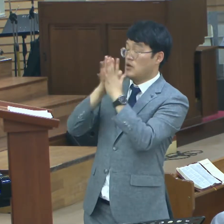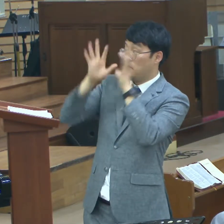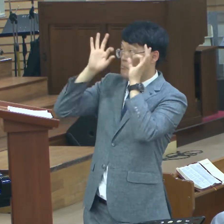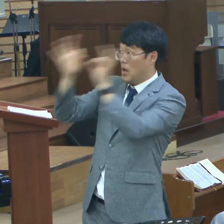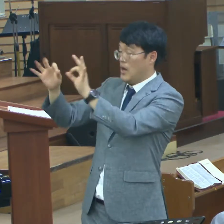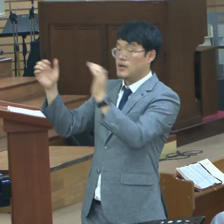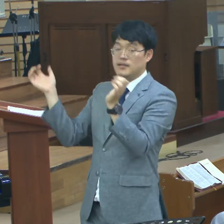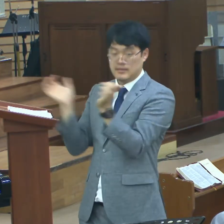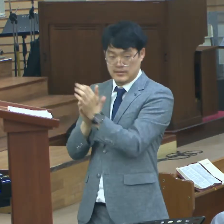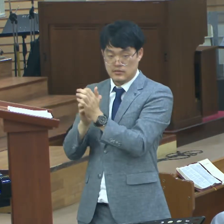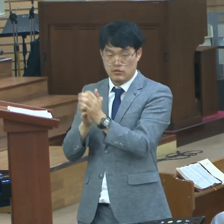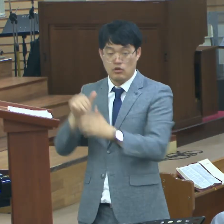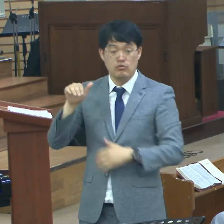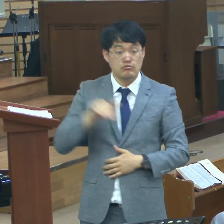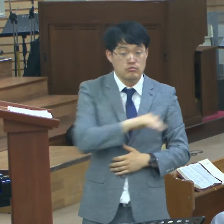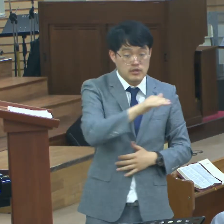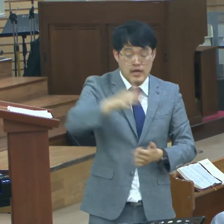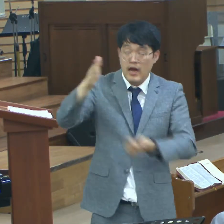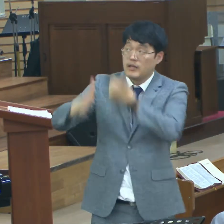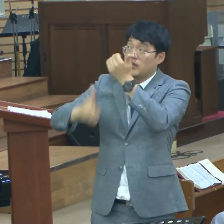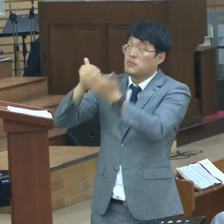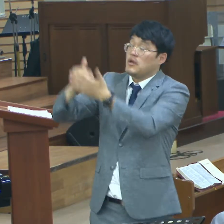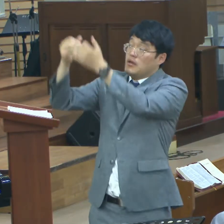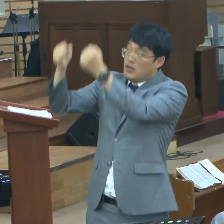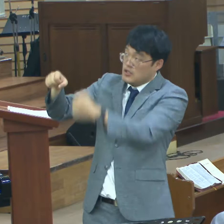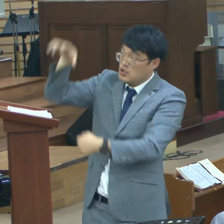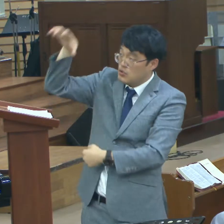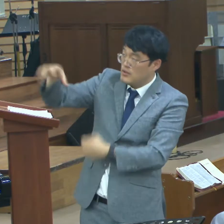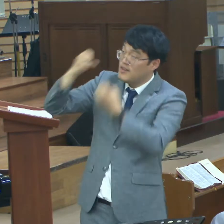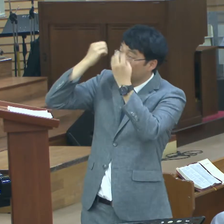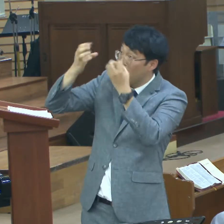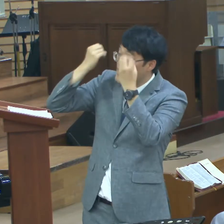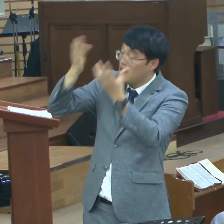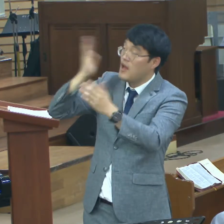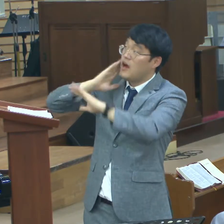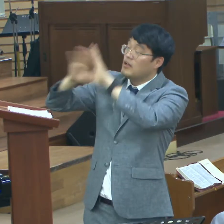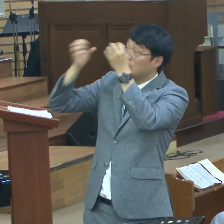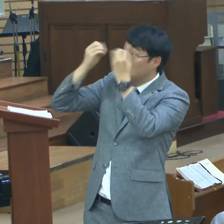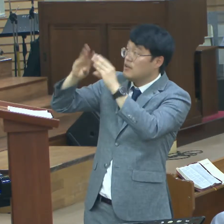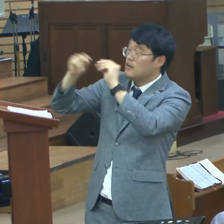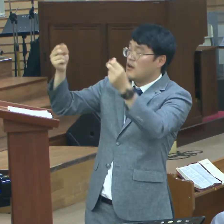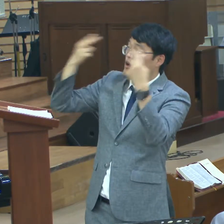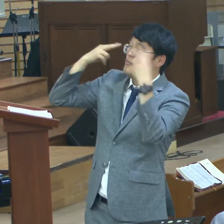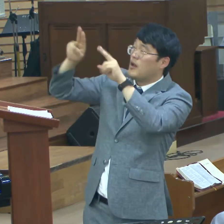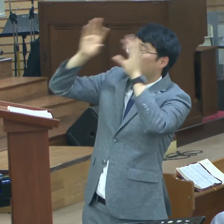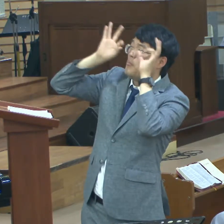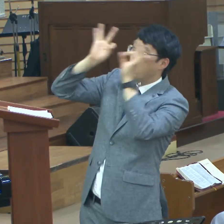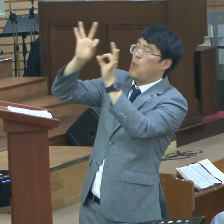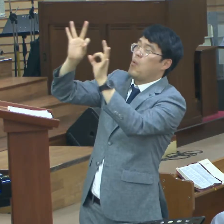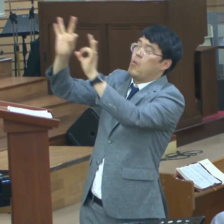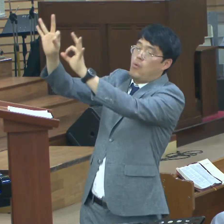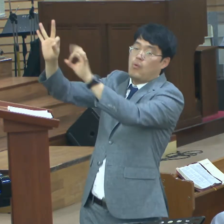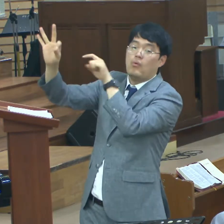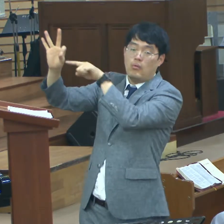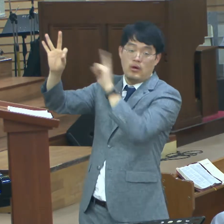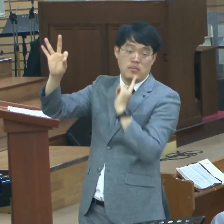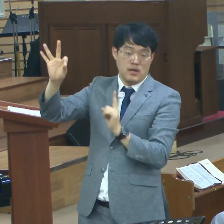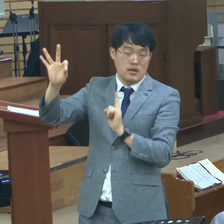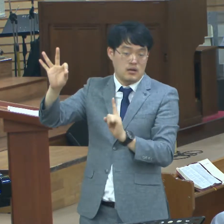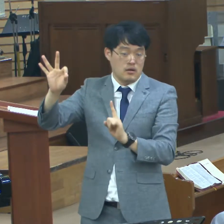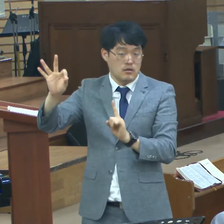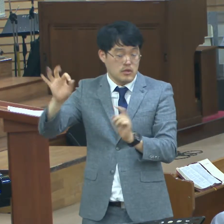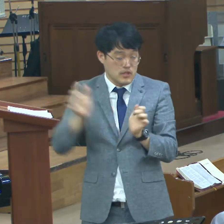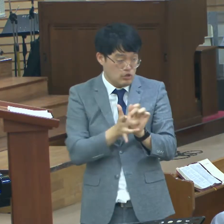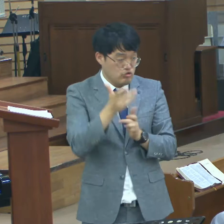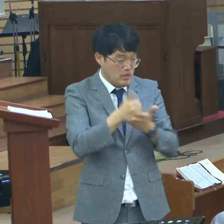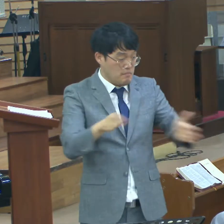있는 것인 새하늘과 새 땅을 바라보도다. 예수 믿으면 사자밥이 되는데 예수를 잘